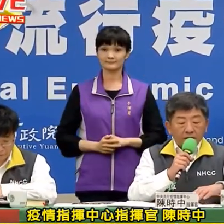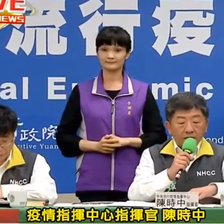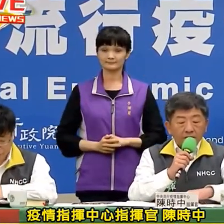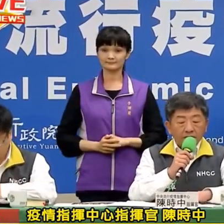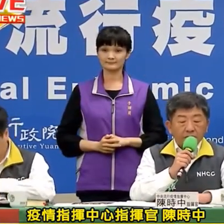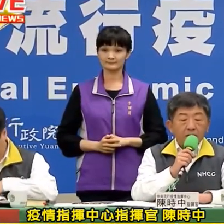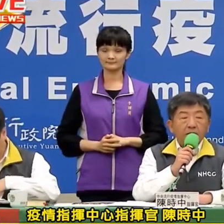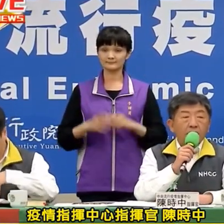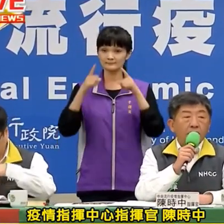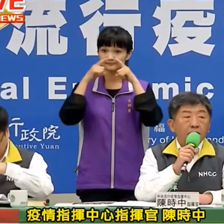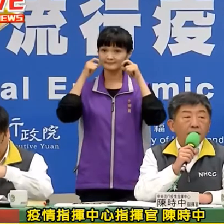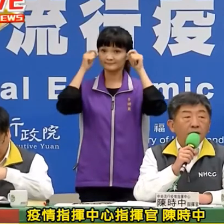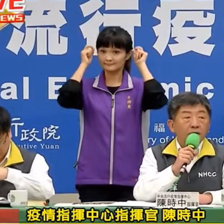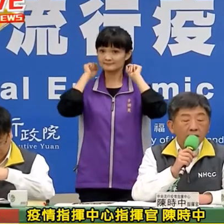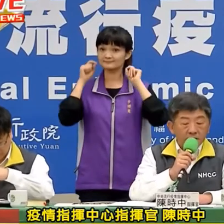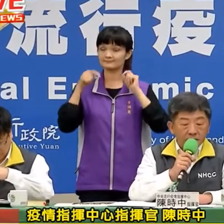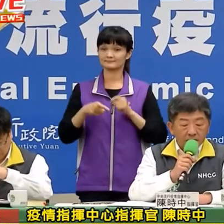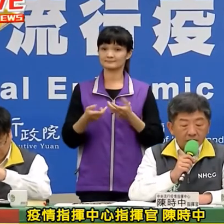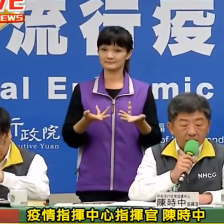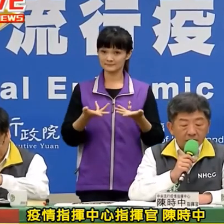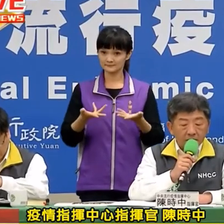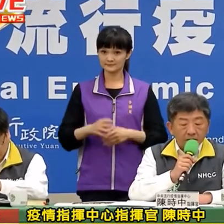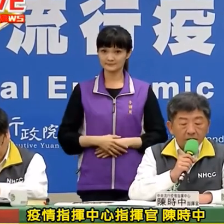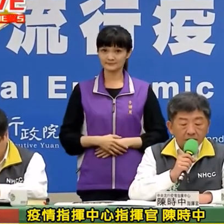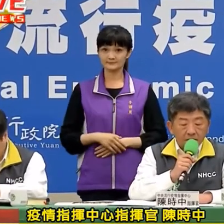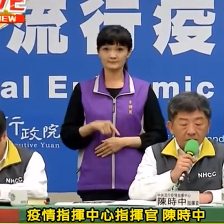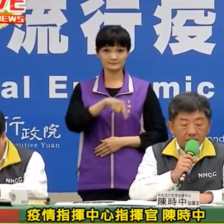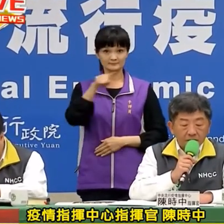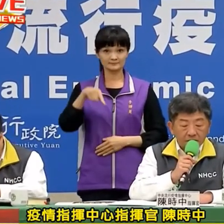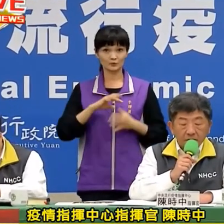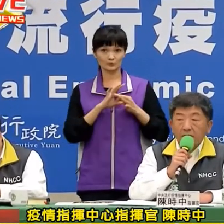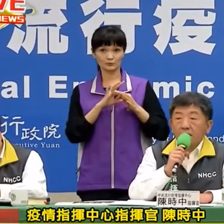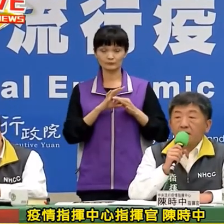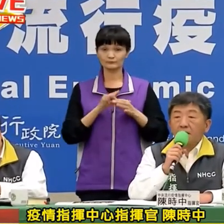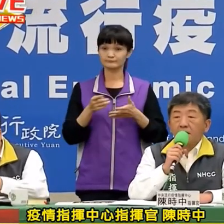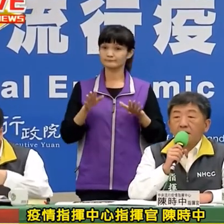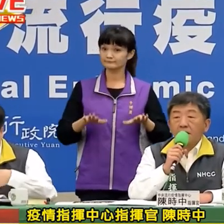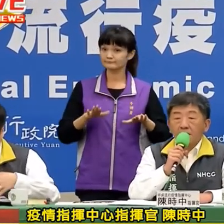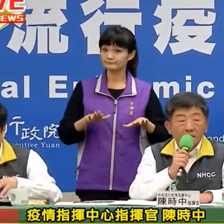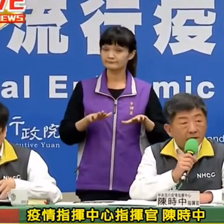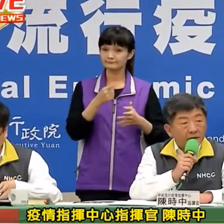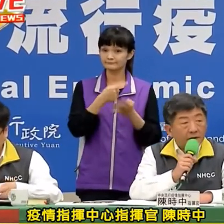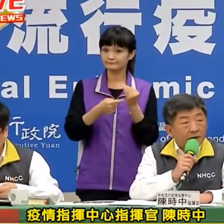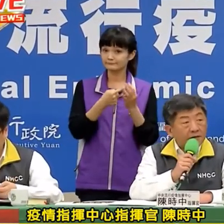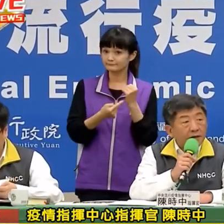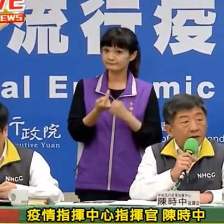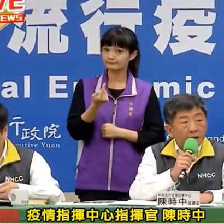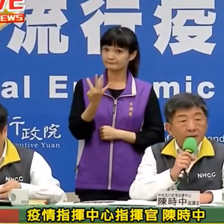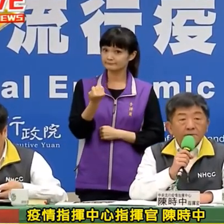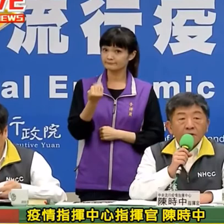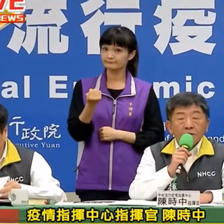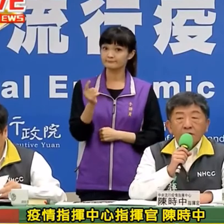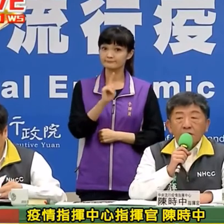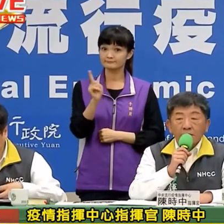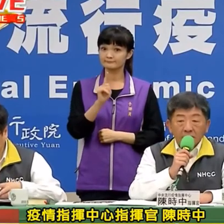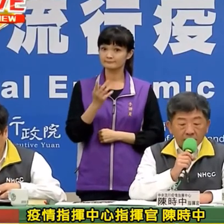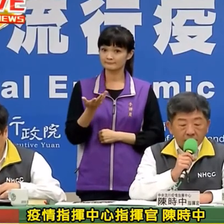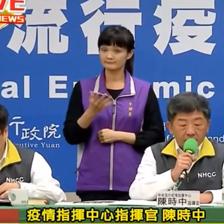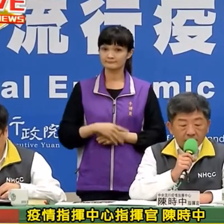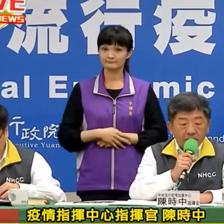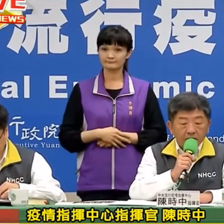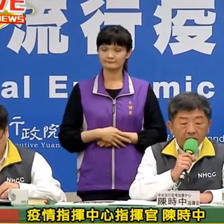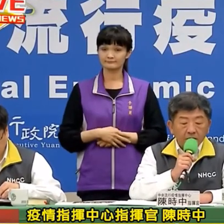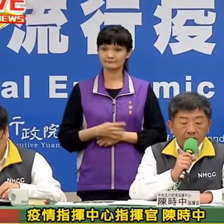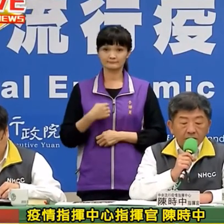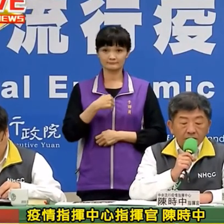大概我们的口罩啊，有关于口罩，现在大家都关心口罩的生产量，好，慢慢也跟上来，所以我们